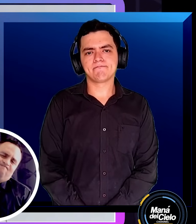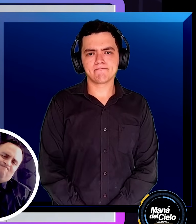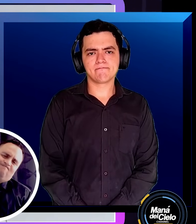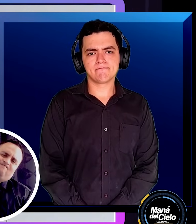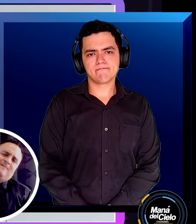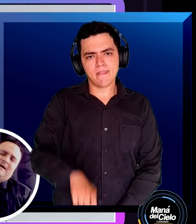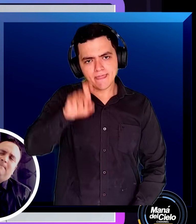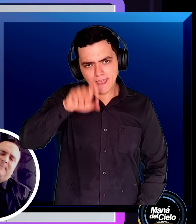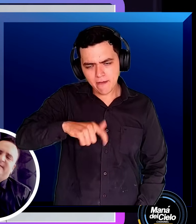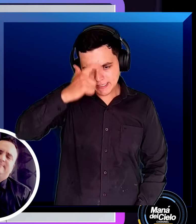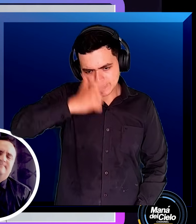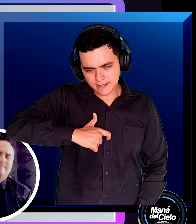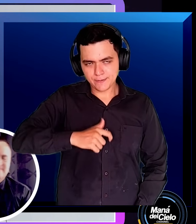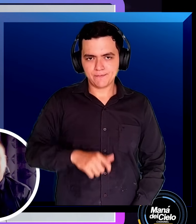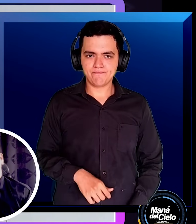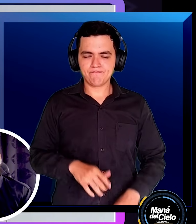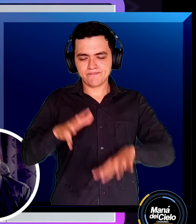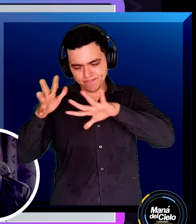Mi pregunta es,